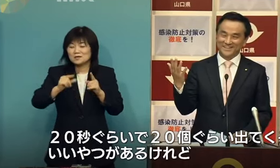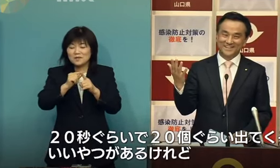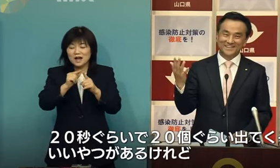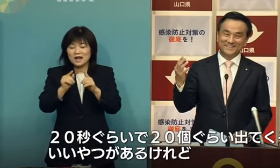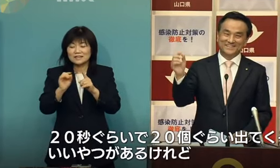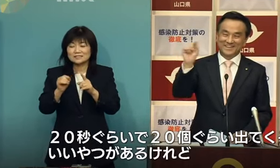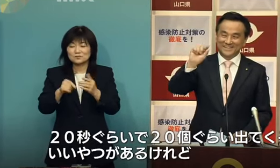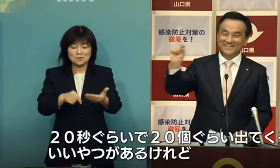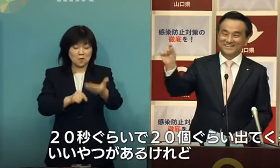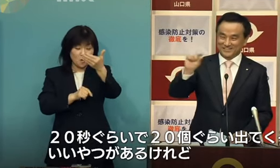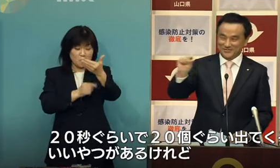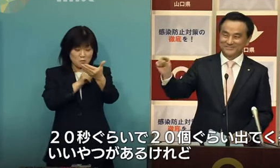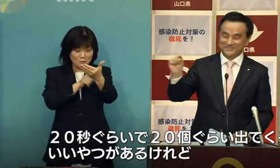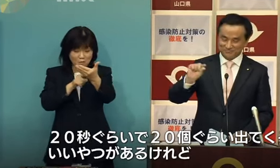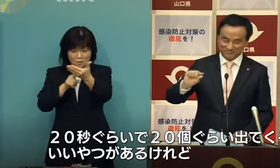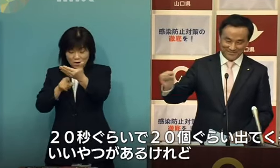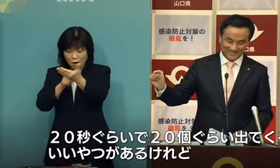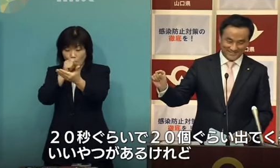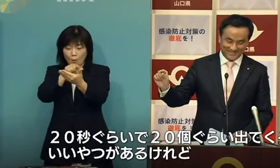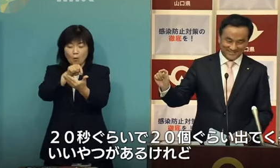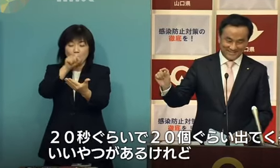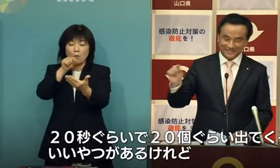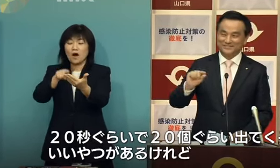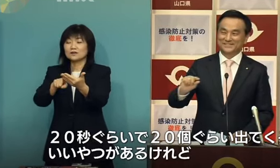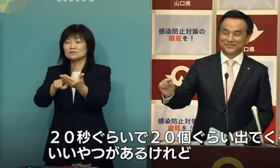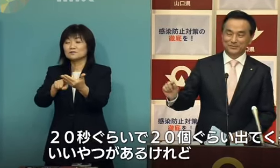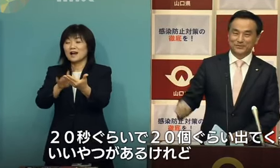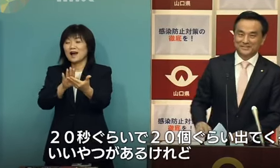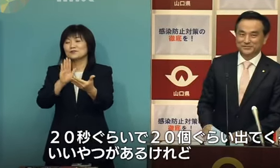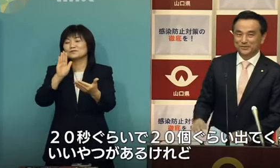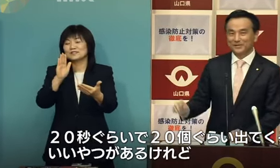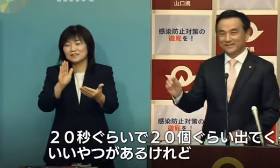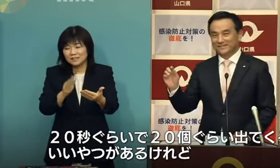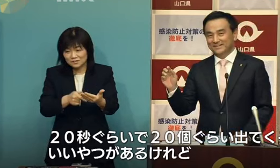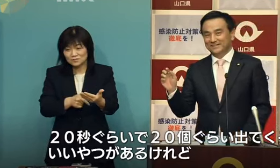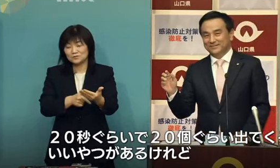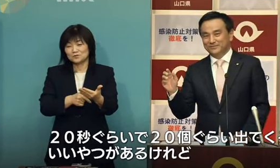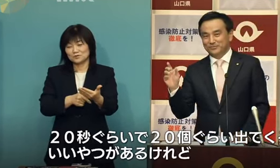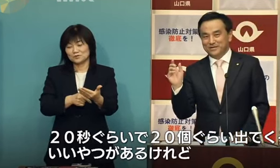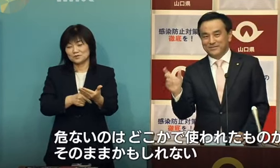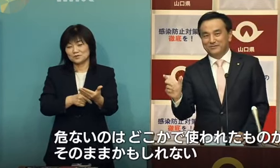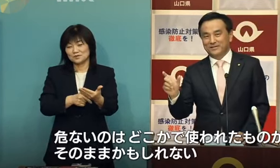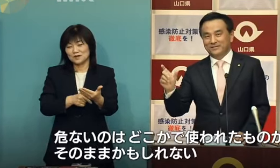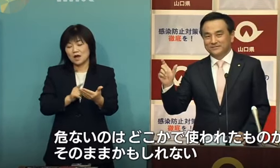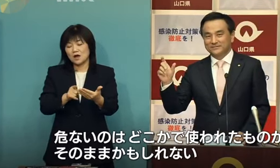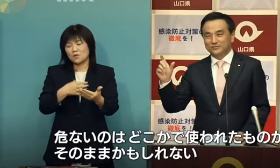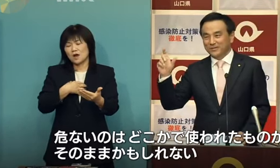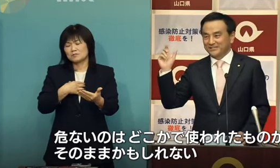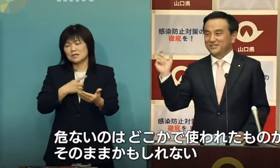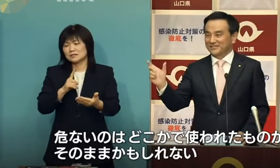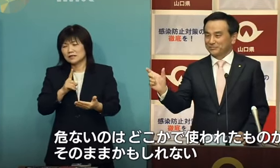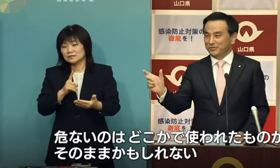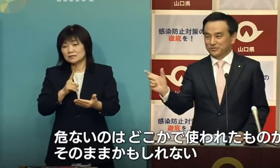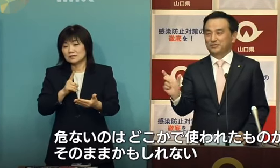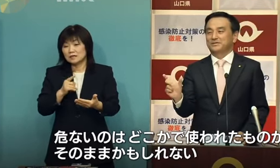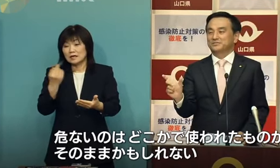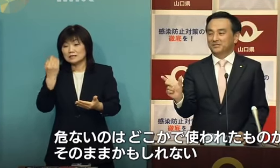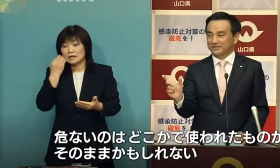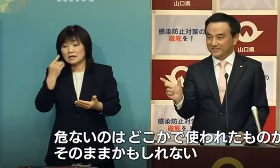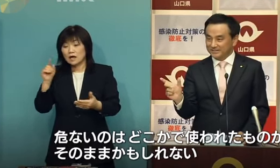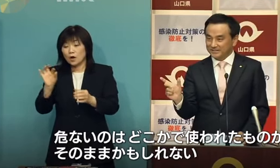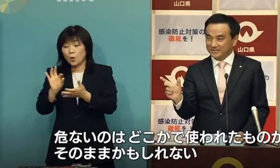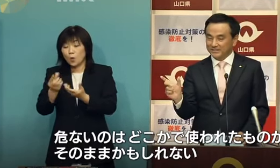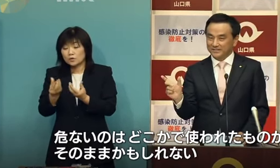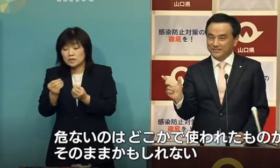んですよね。でなかなかいいやつがこうあるんですけども、ただそれはここが危ないのは、どっかで使われているものがそのままか